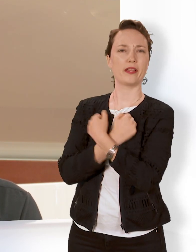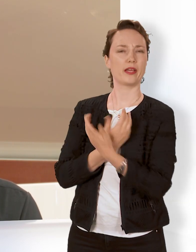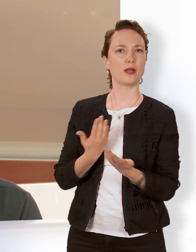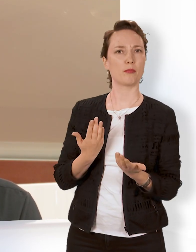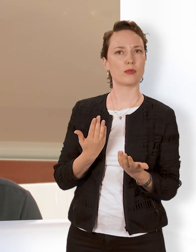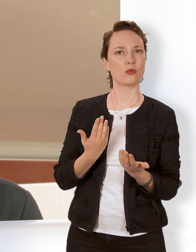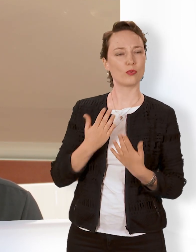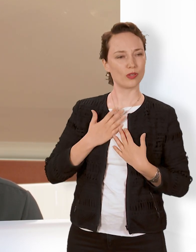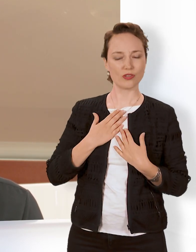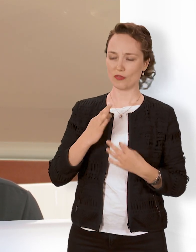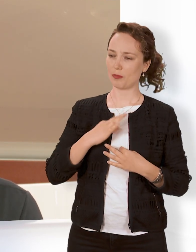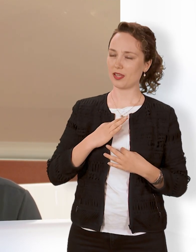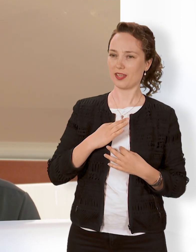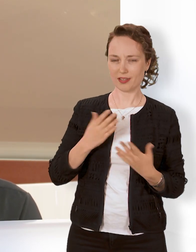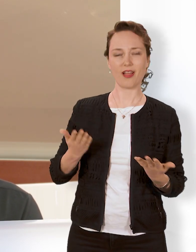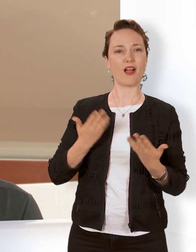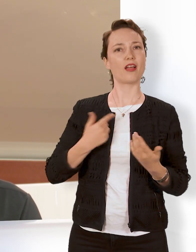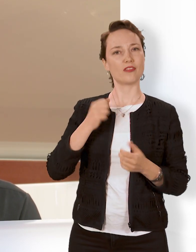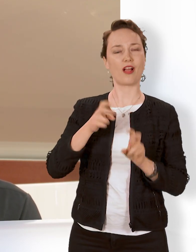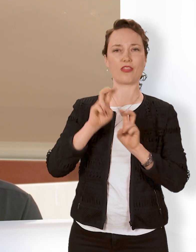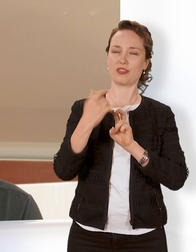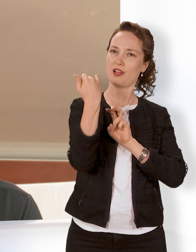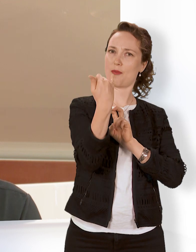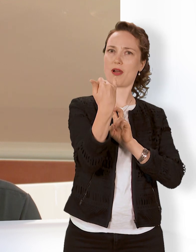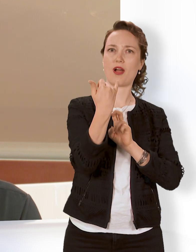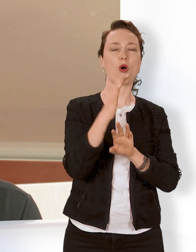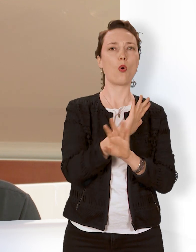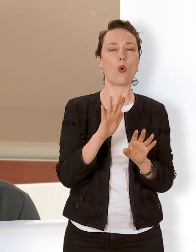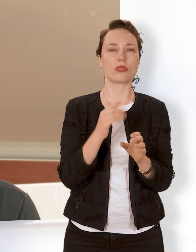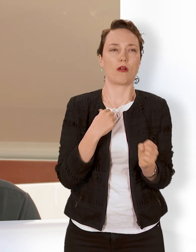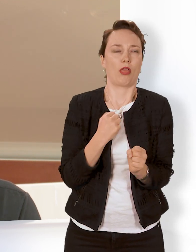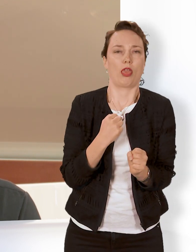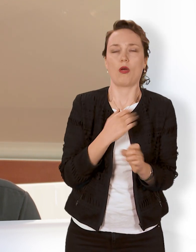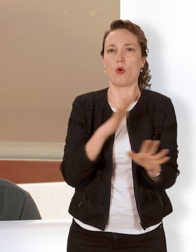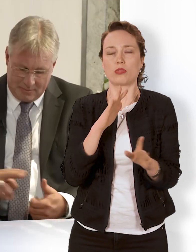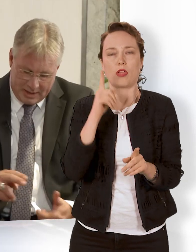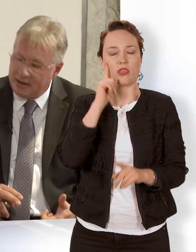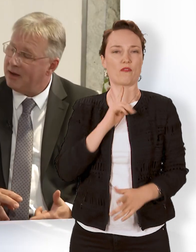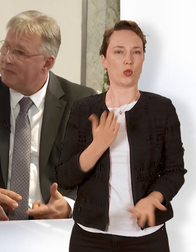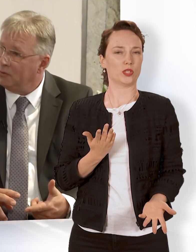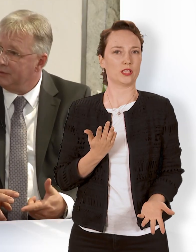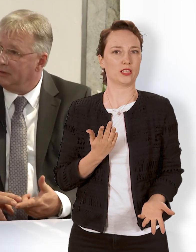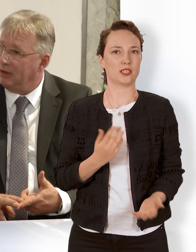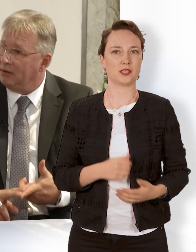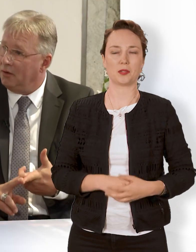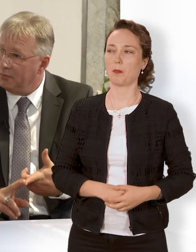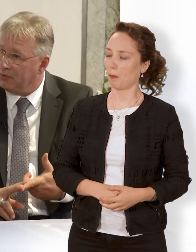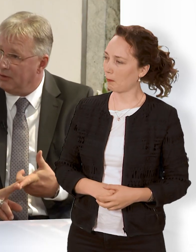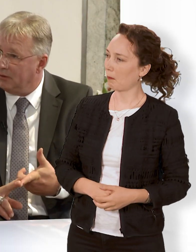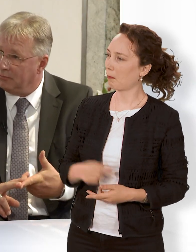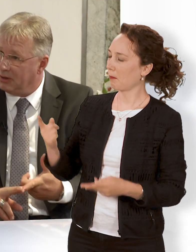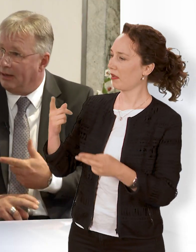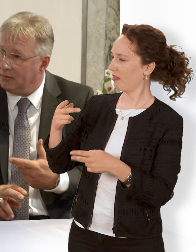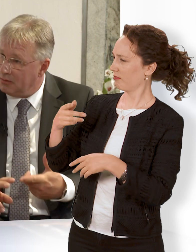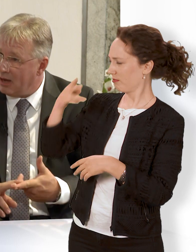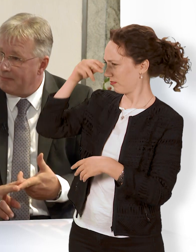leicht, jetzt auch hier so vor der Kamera zu sitzen, ohne großartig angespannt oder nervös zu sein. Sie haben einen Namen und Sie treten auch mit